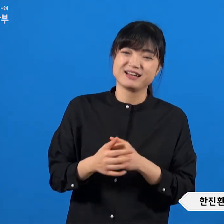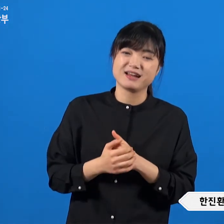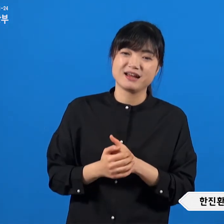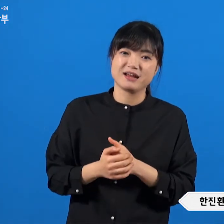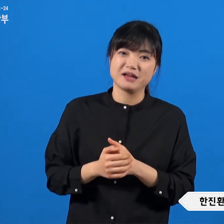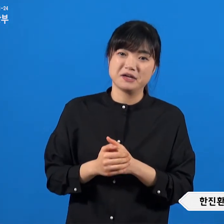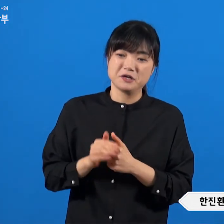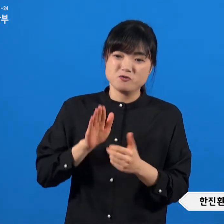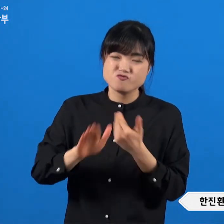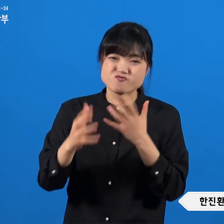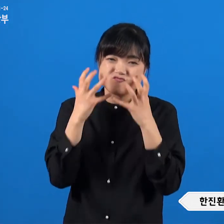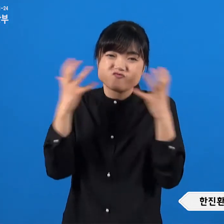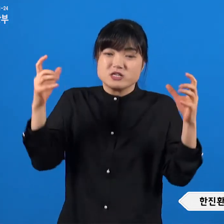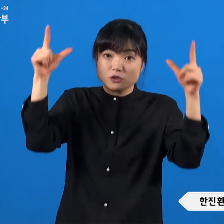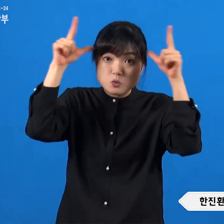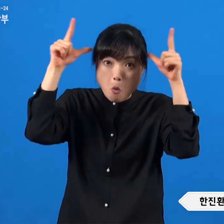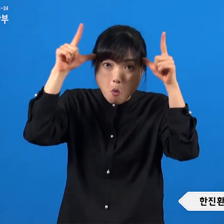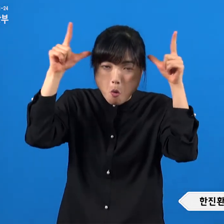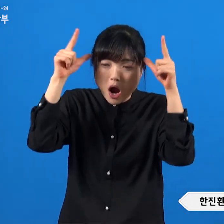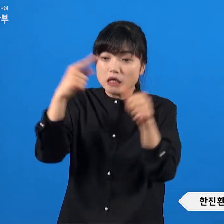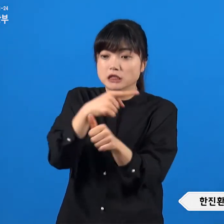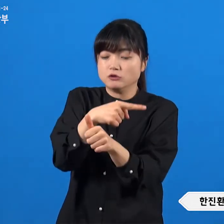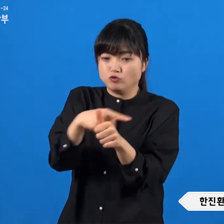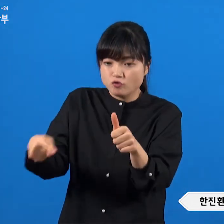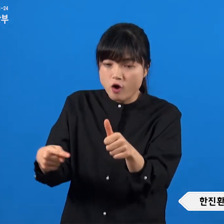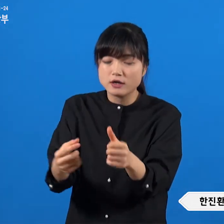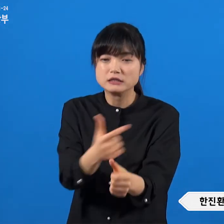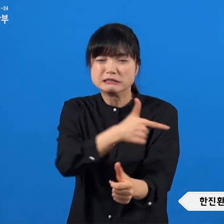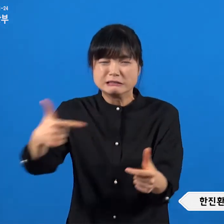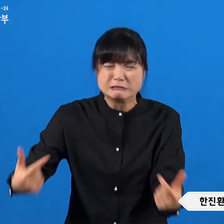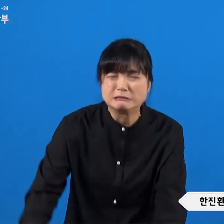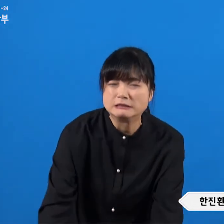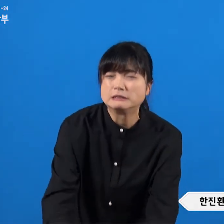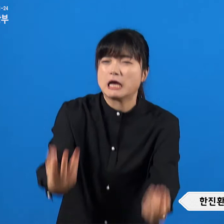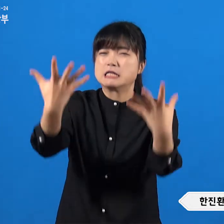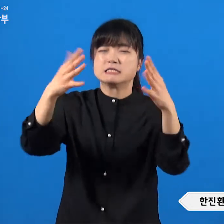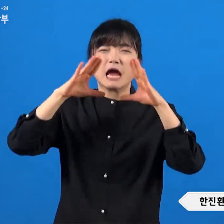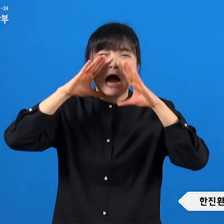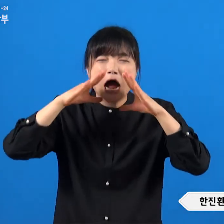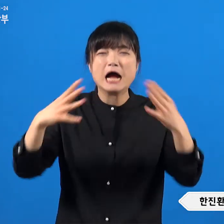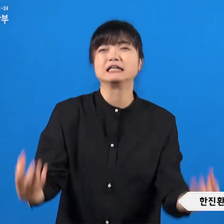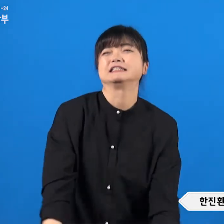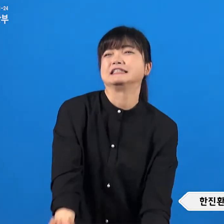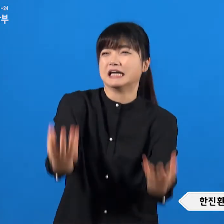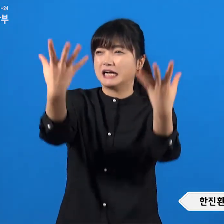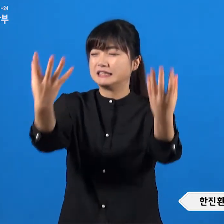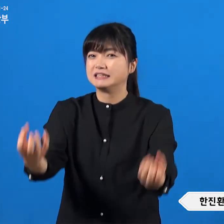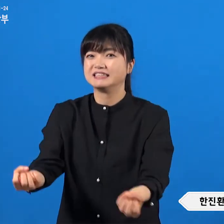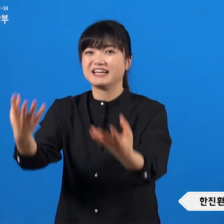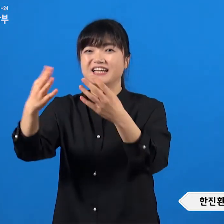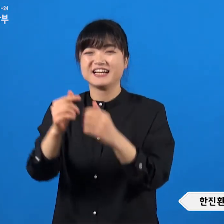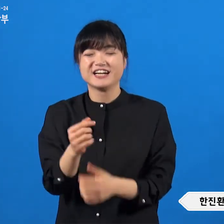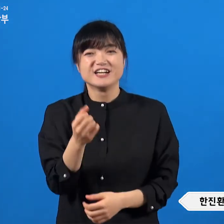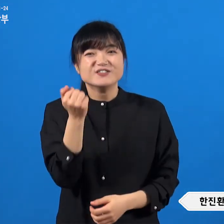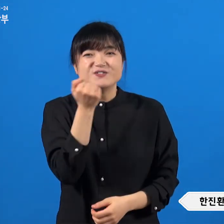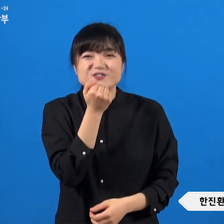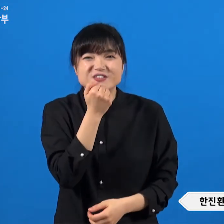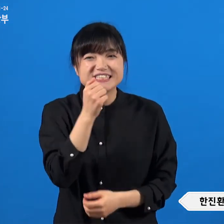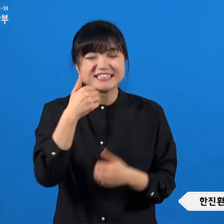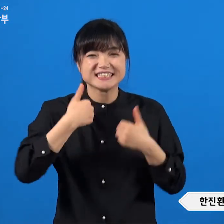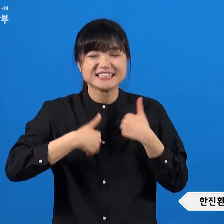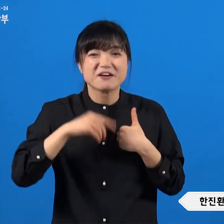그리고는 살찐 송아지를 잡아서 성대한 잔치를 베풀었습니다. 넌센스 퀴즈 하나 할까요?